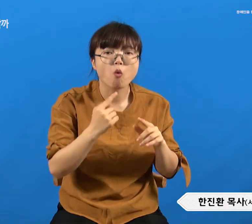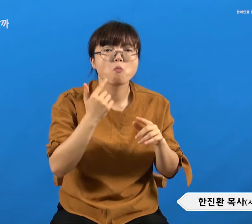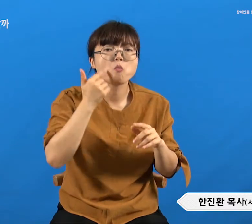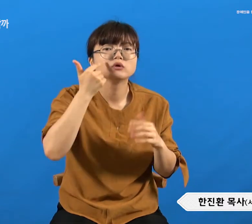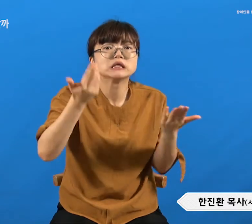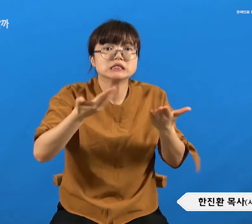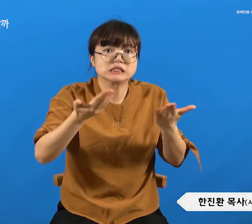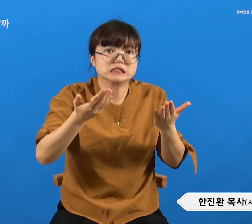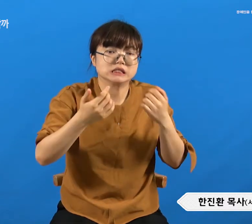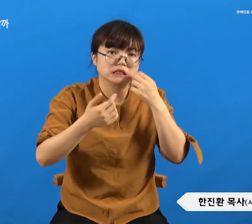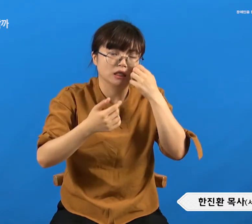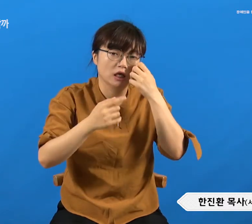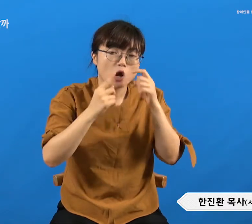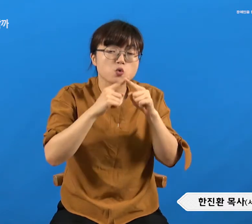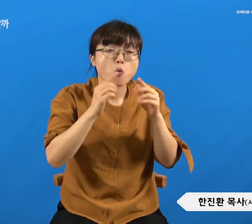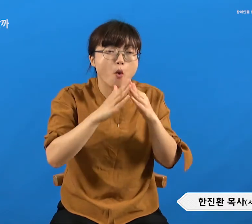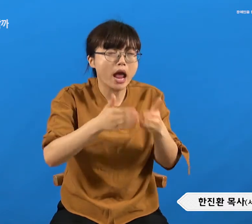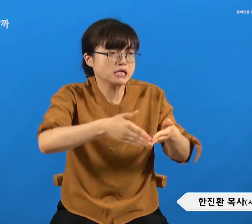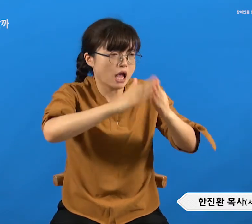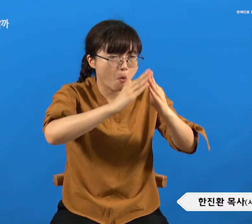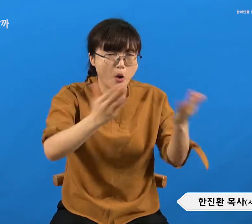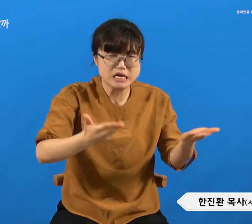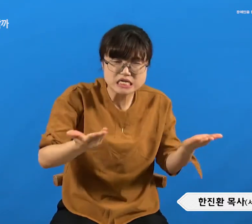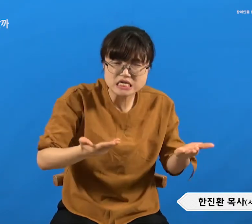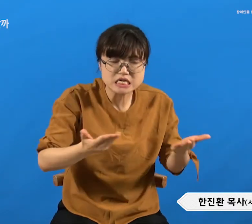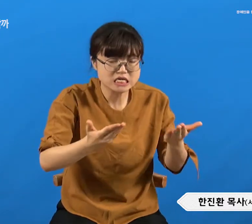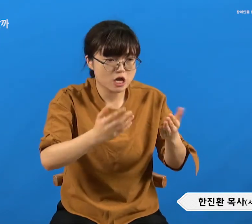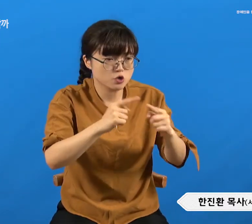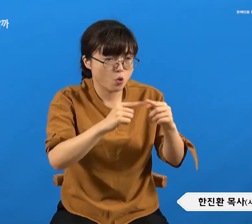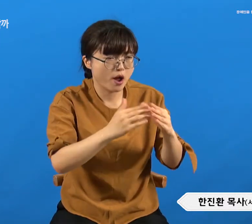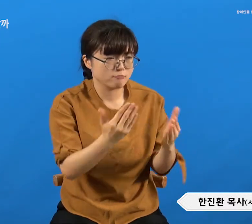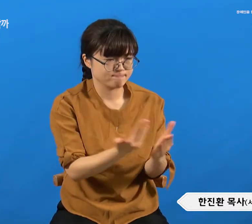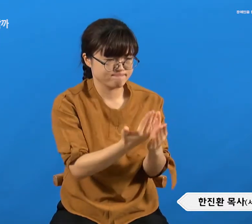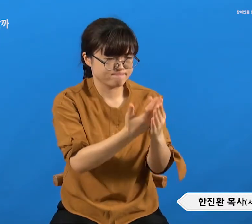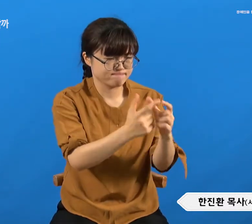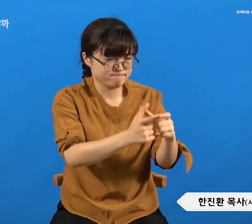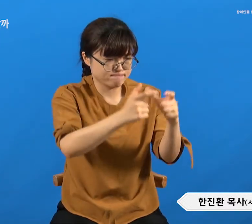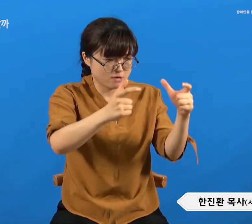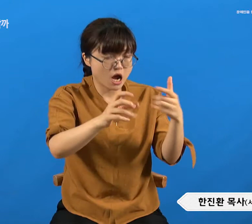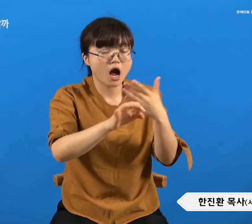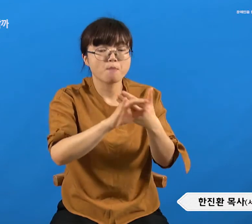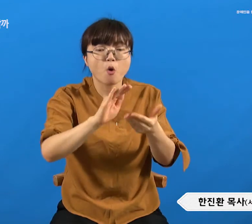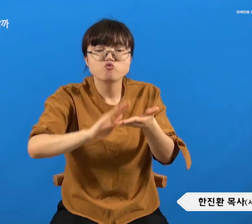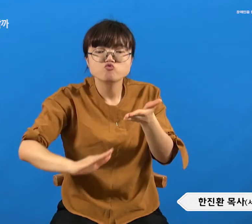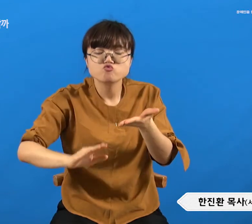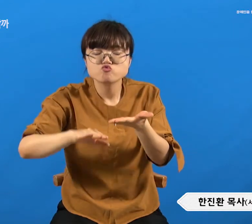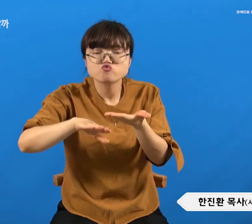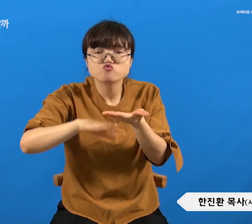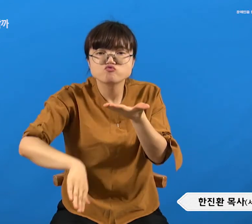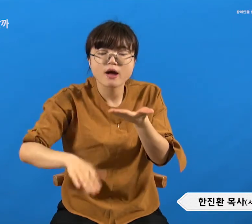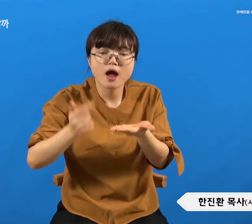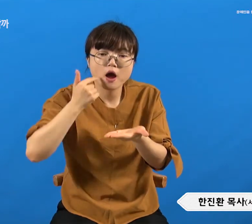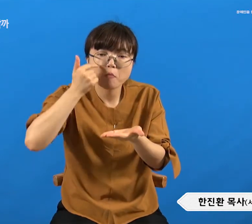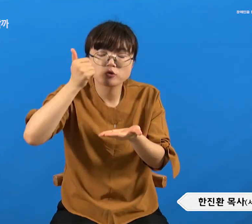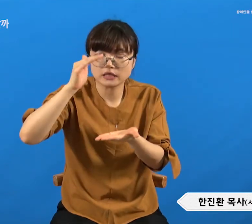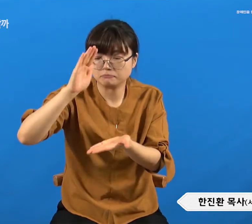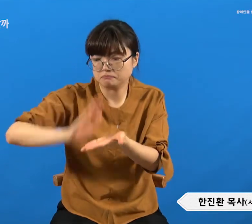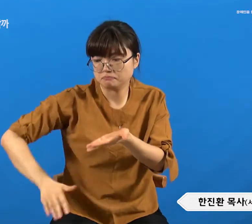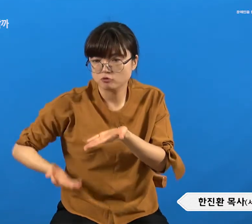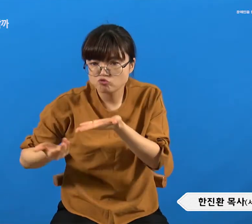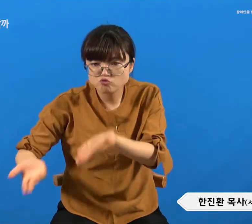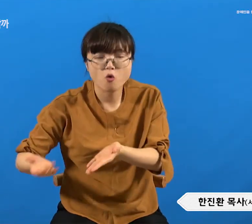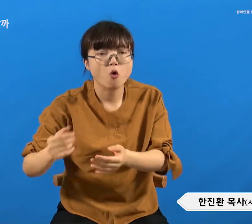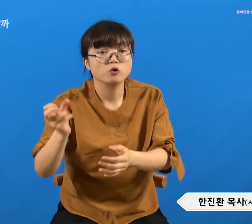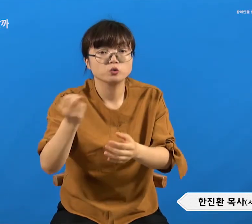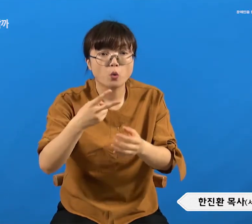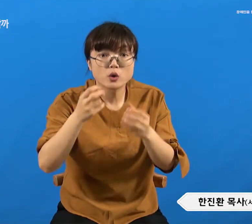하십니다. 교회를 개척해서 어느 정도 성장하면 후배에게 물려주고 자기는 또 새로운 교회를 개척하고